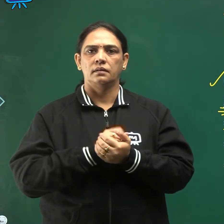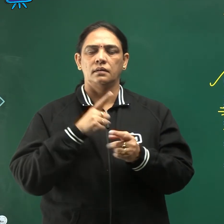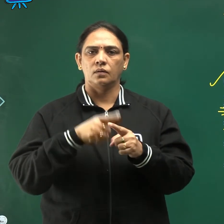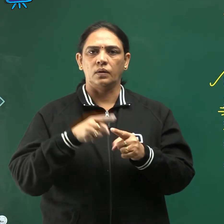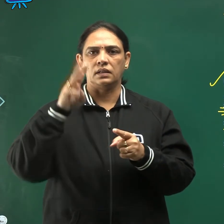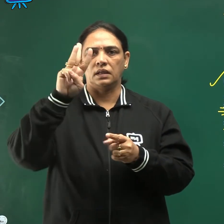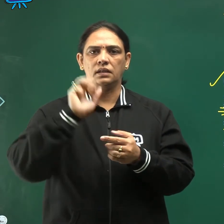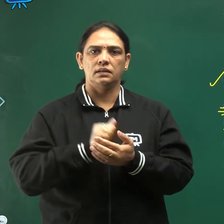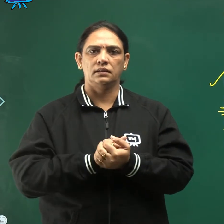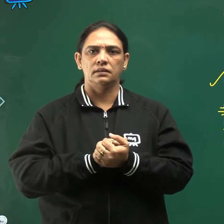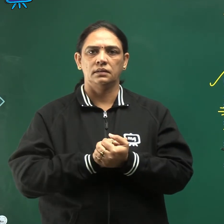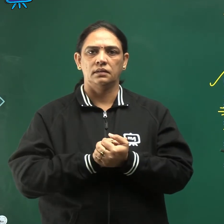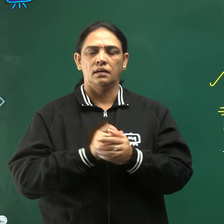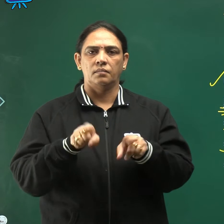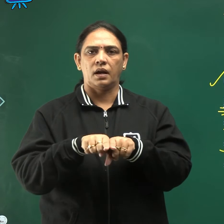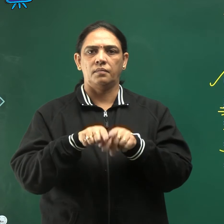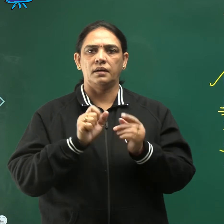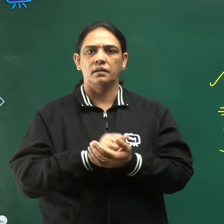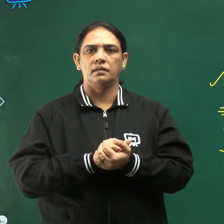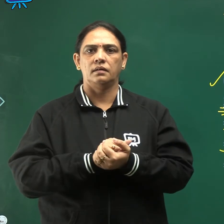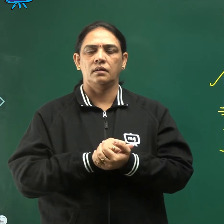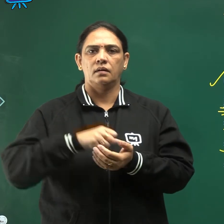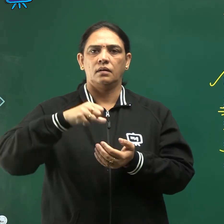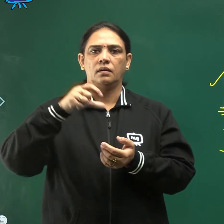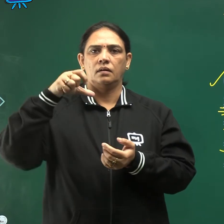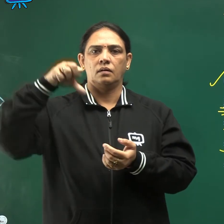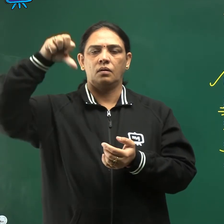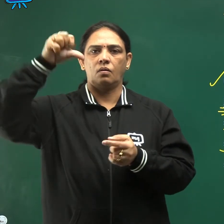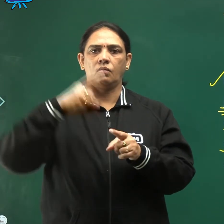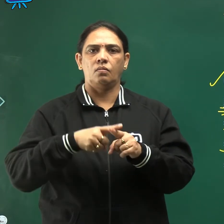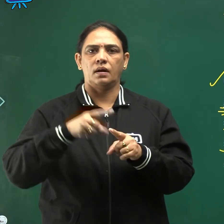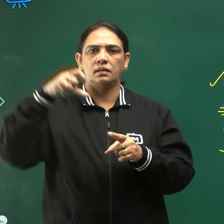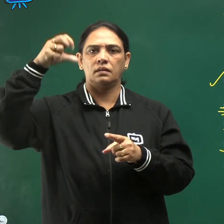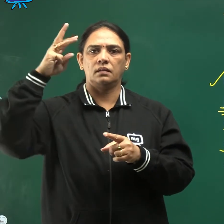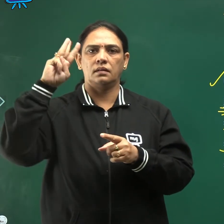गुणा 3 बराबर 9 गुणा 3